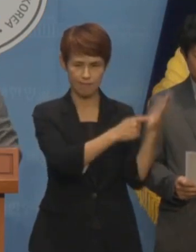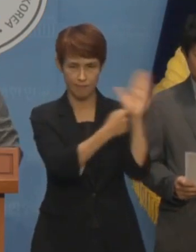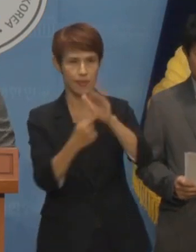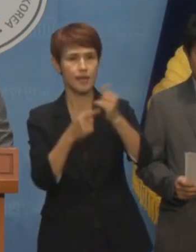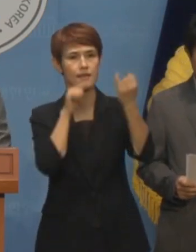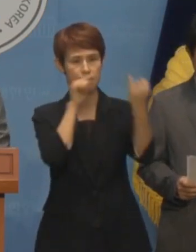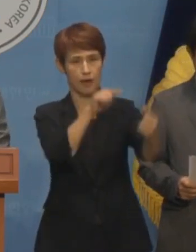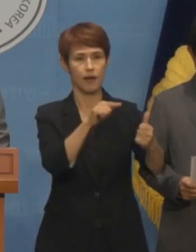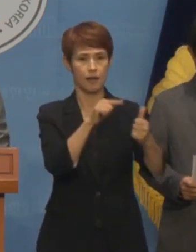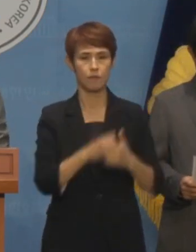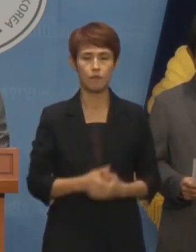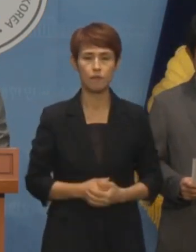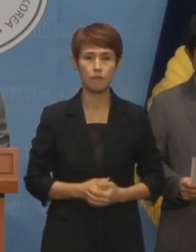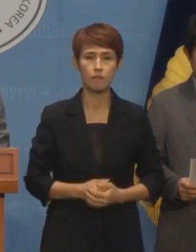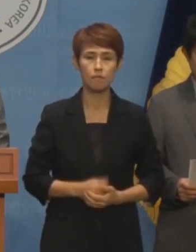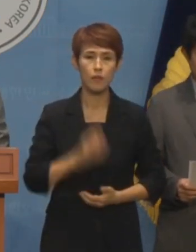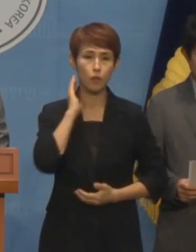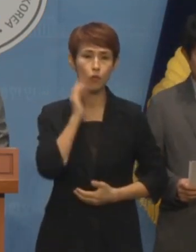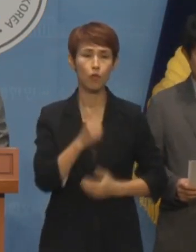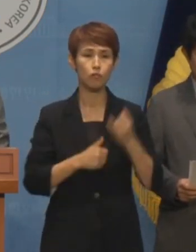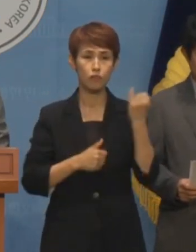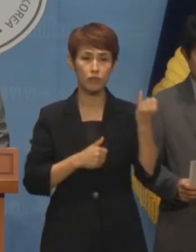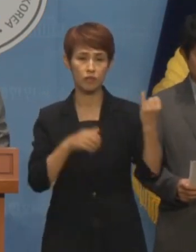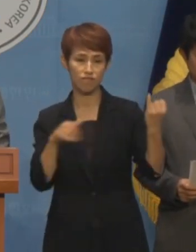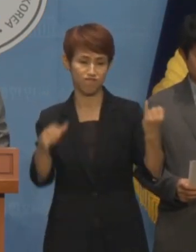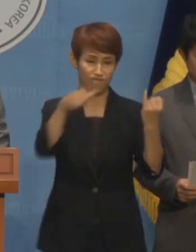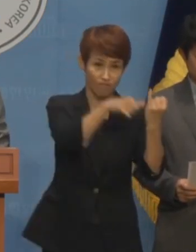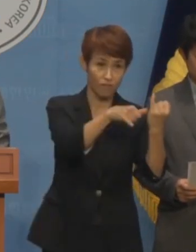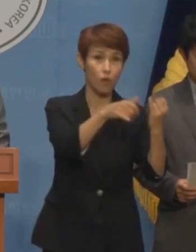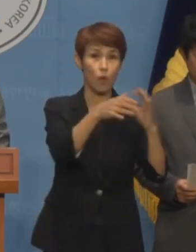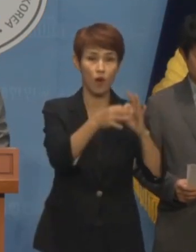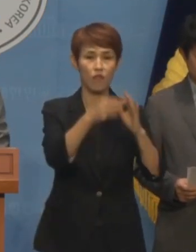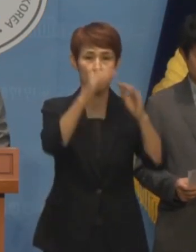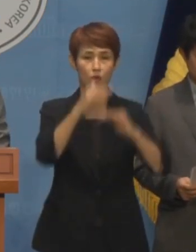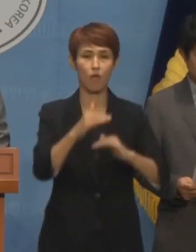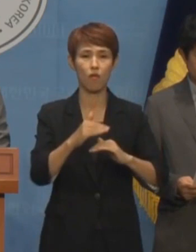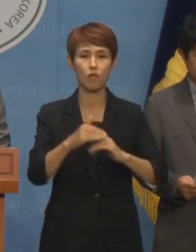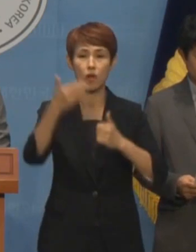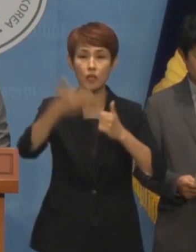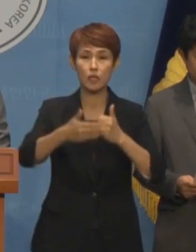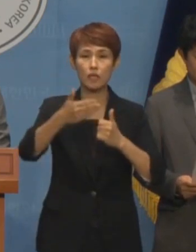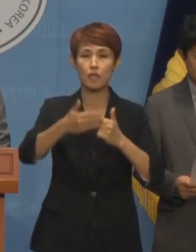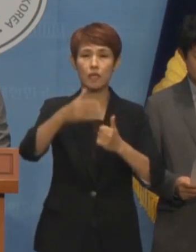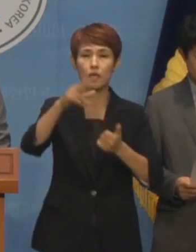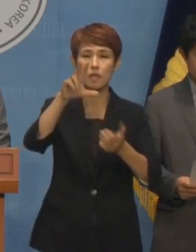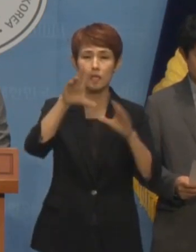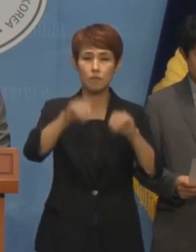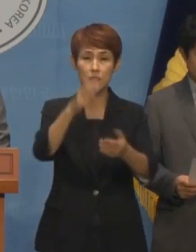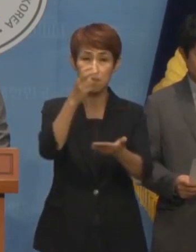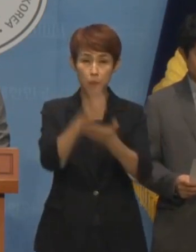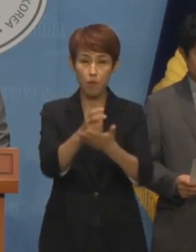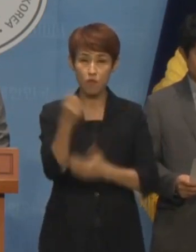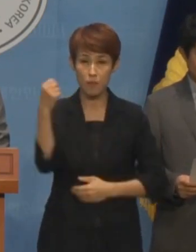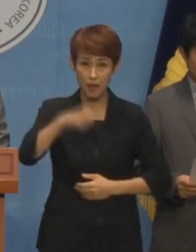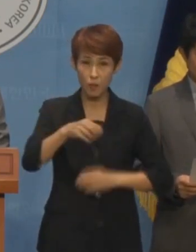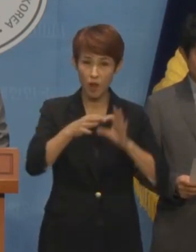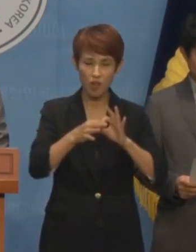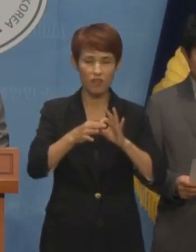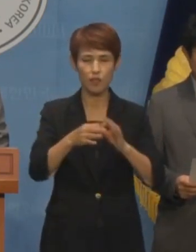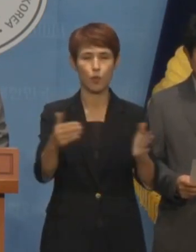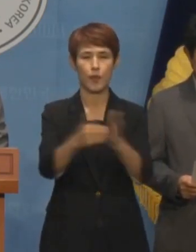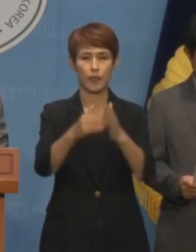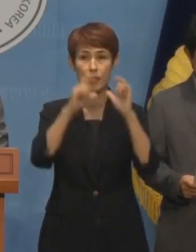김건희 여사의 명품백 수수에 대해 권익위가 청탁금지법 위반 조사를 종결 처리한 지도 한 달이